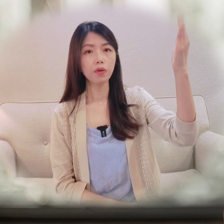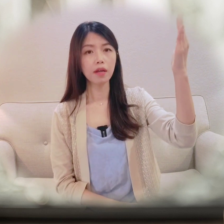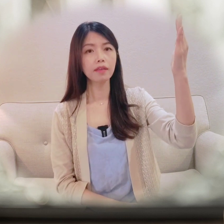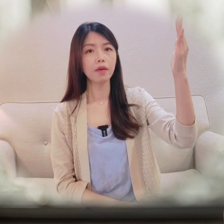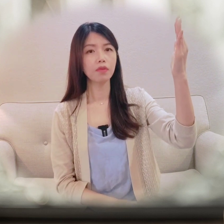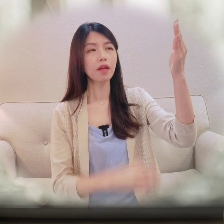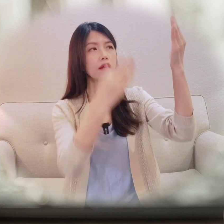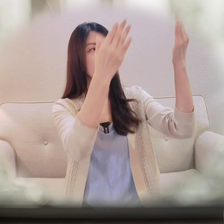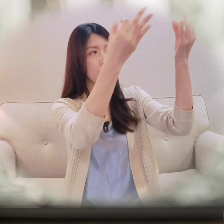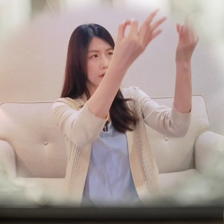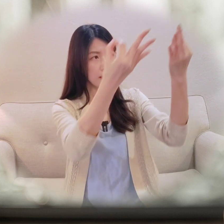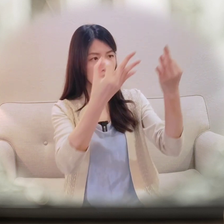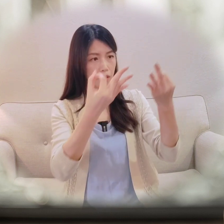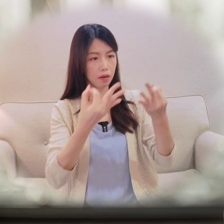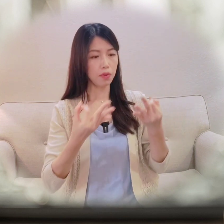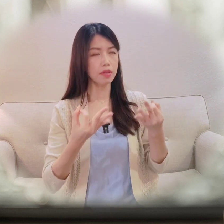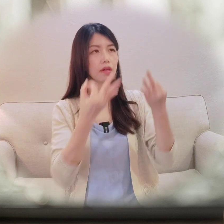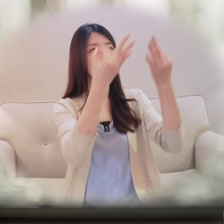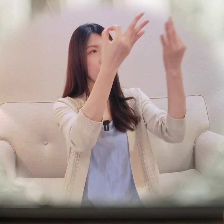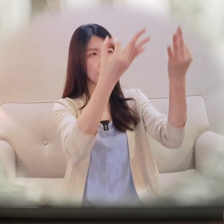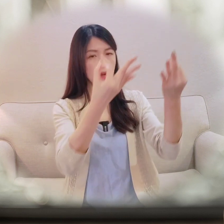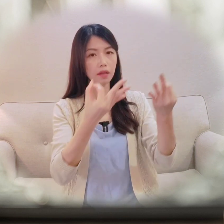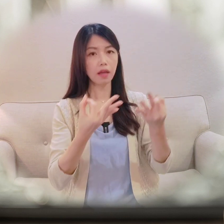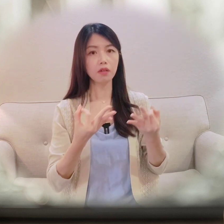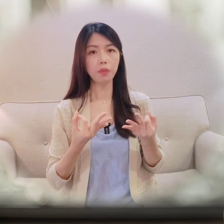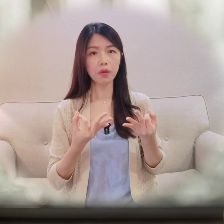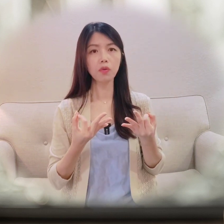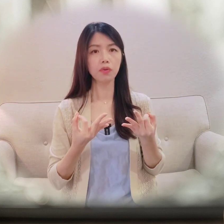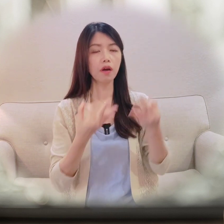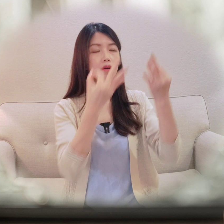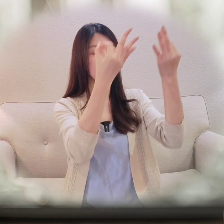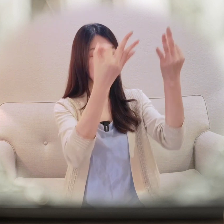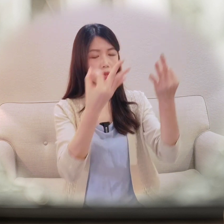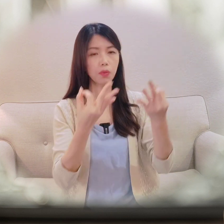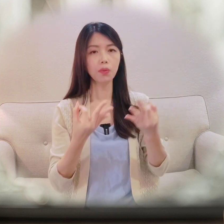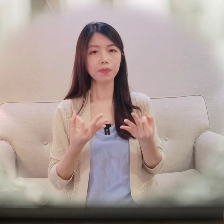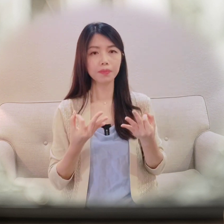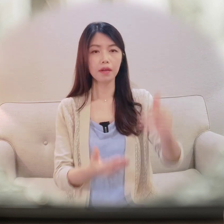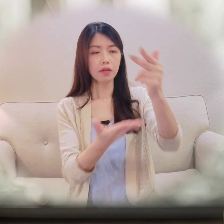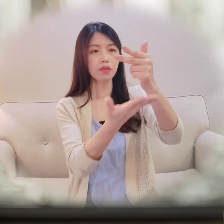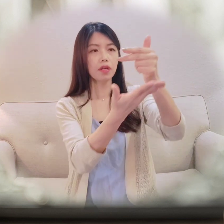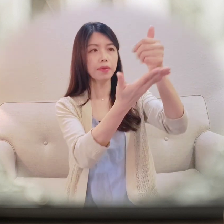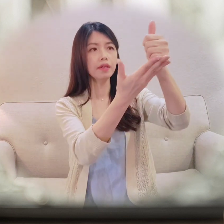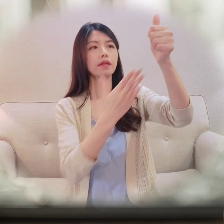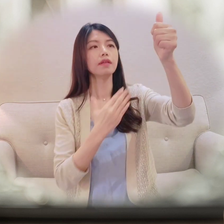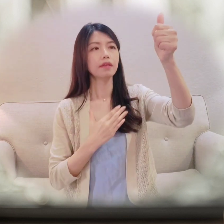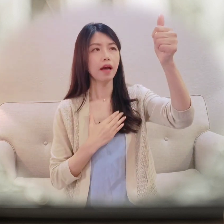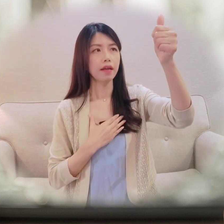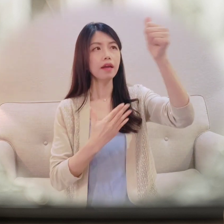이쪽에 표현을 했기 때문에 이렇게 위치를 이렇게 내려서 표현해 줬고요. 보시고.